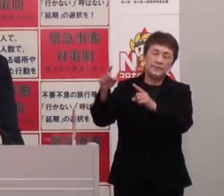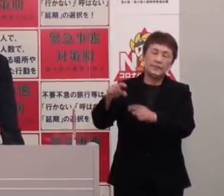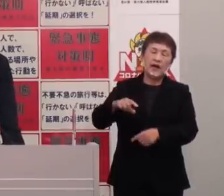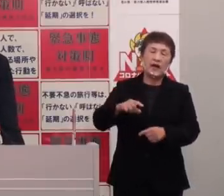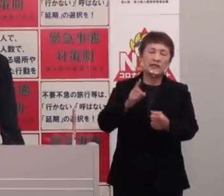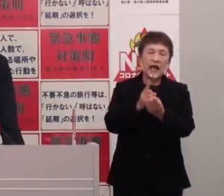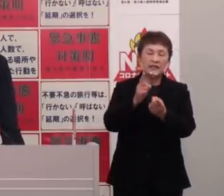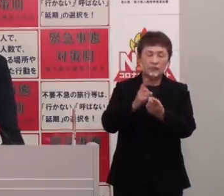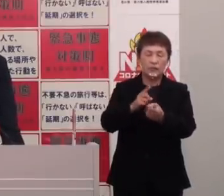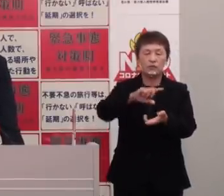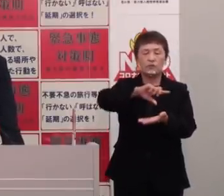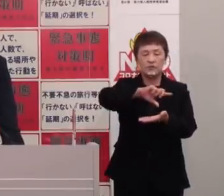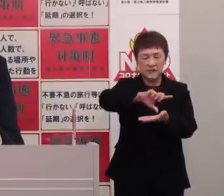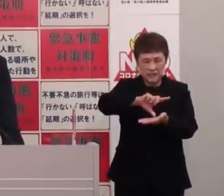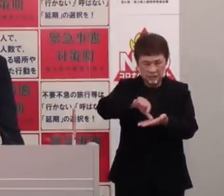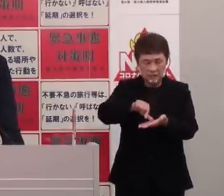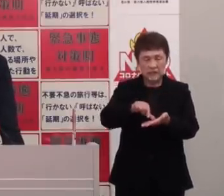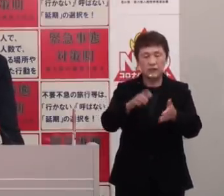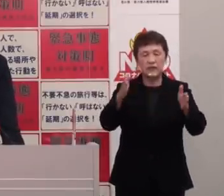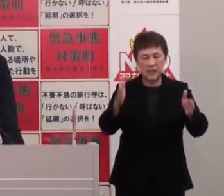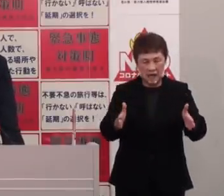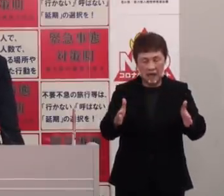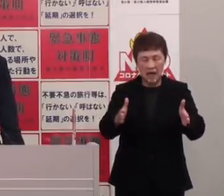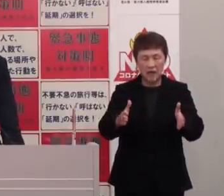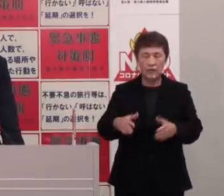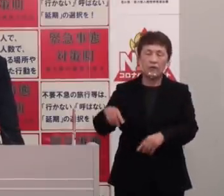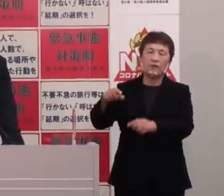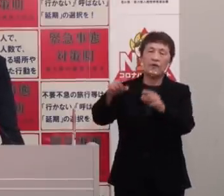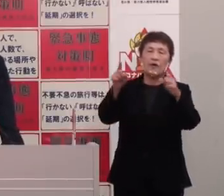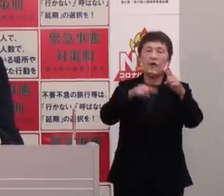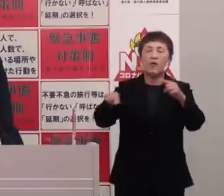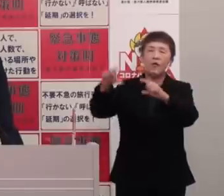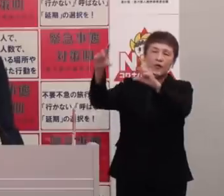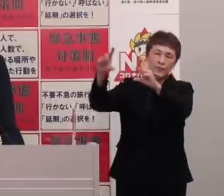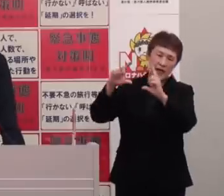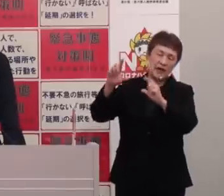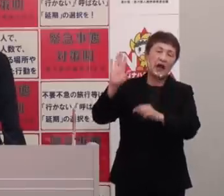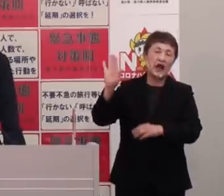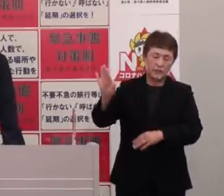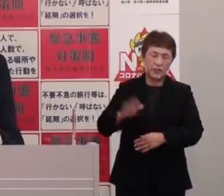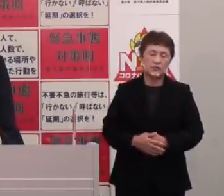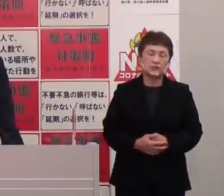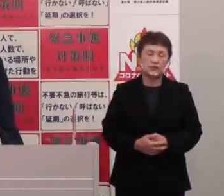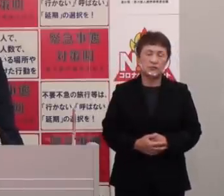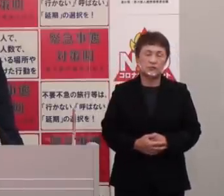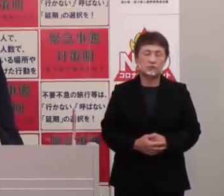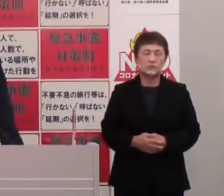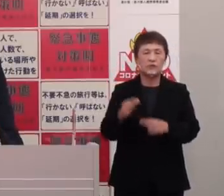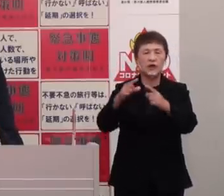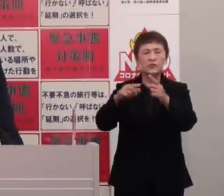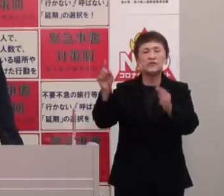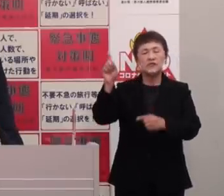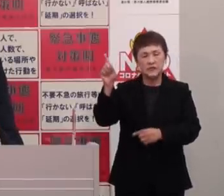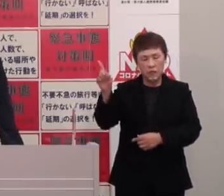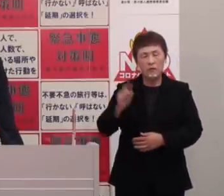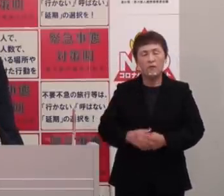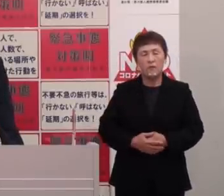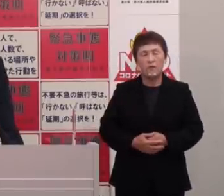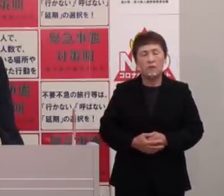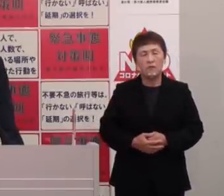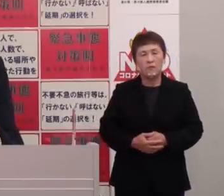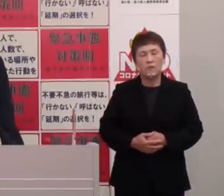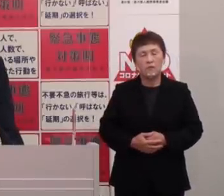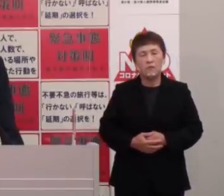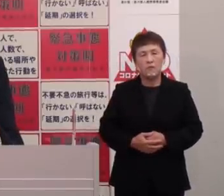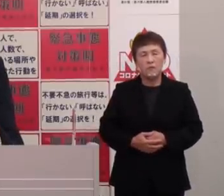を公示するというものであって、まあ国の